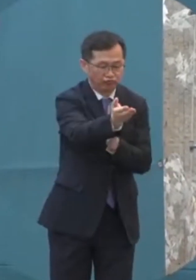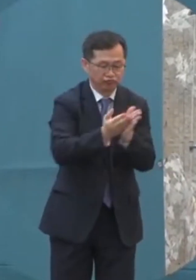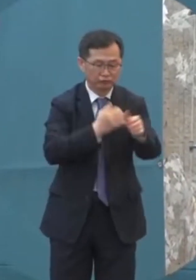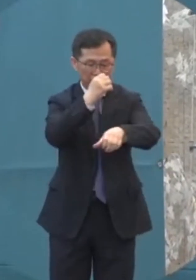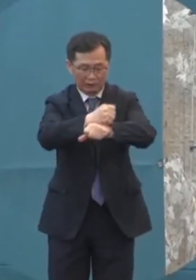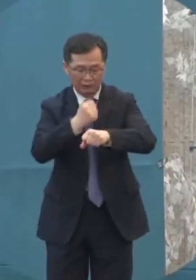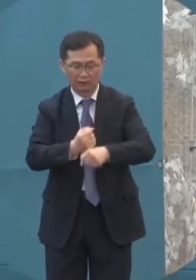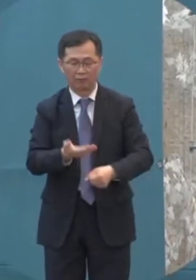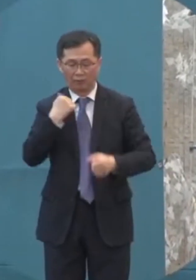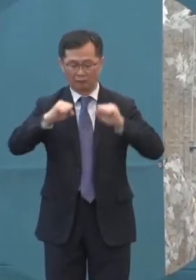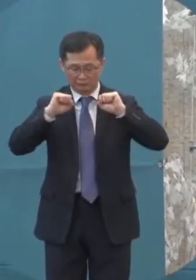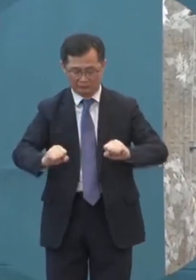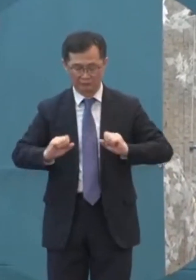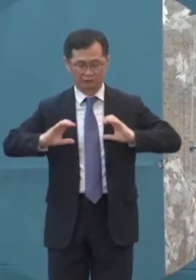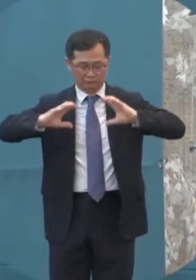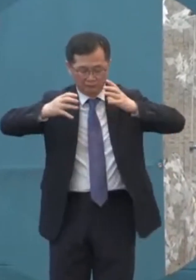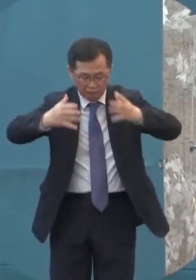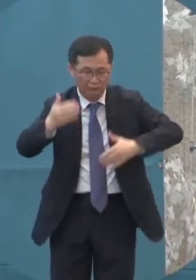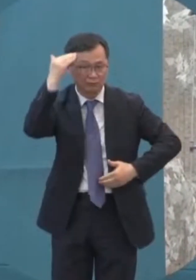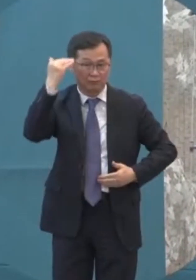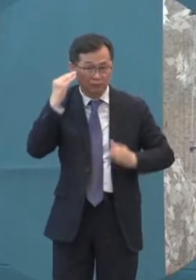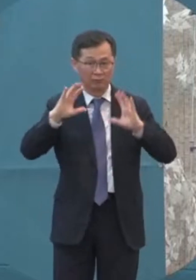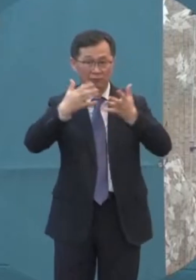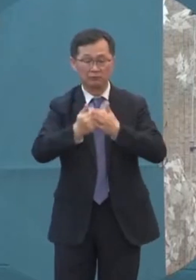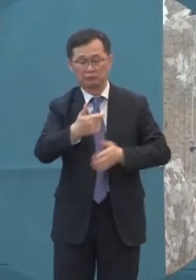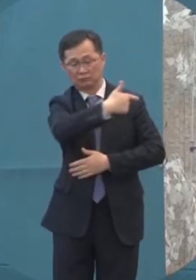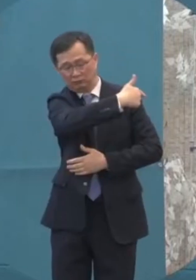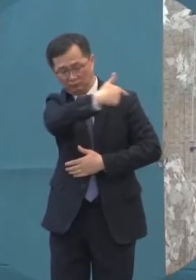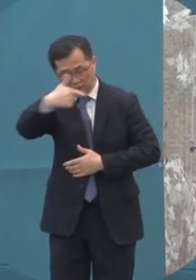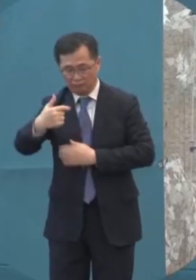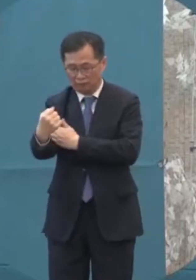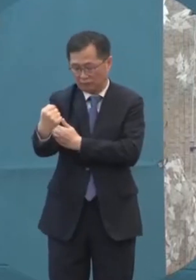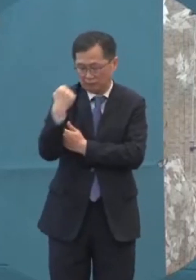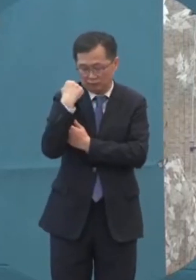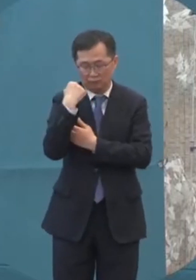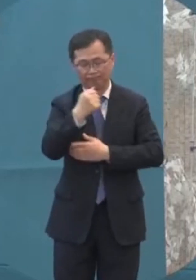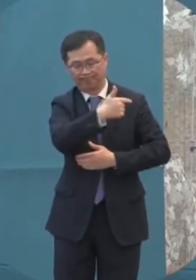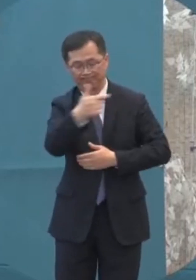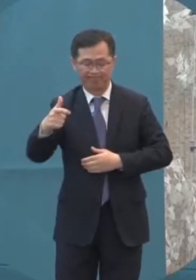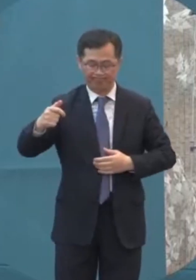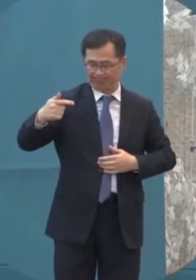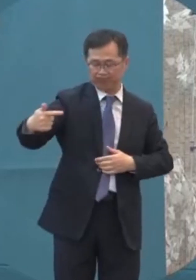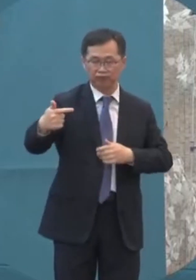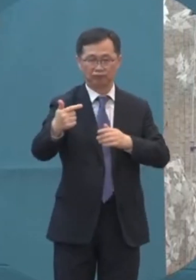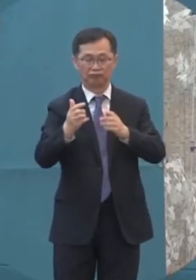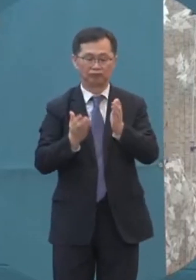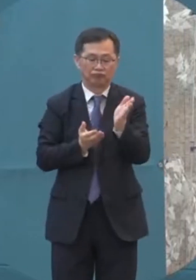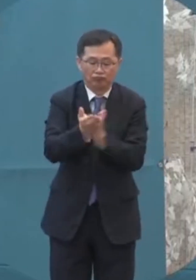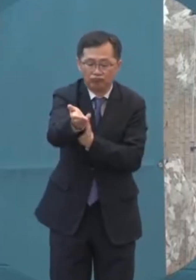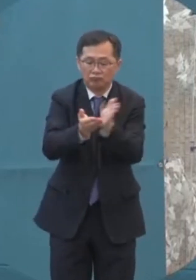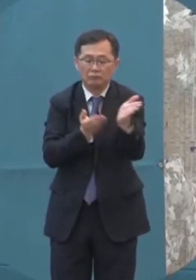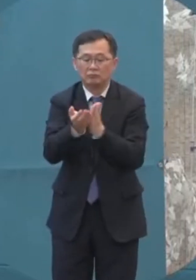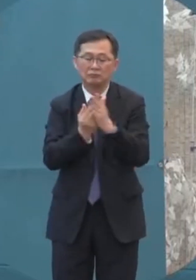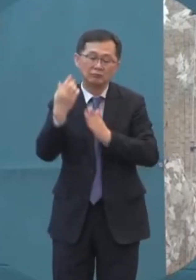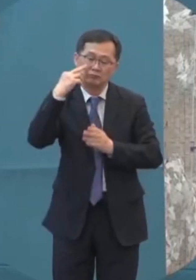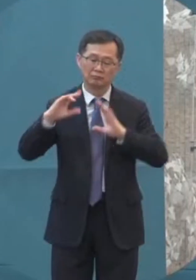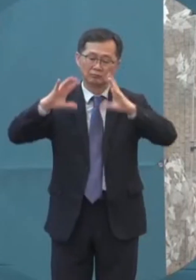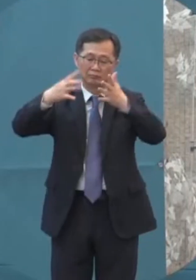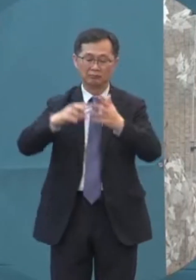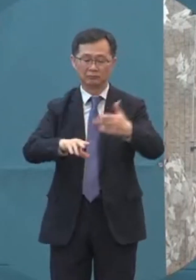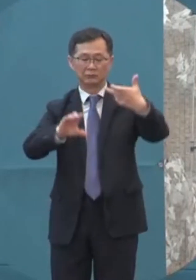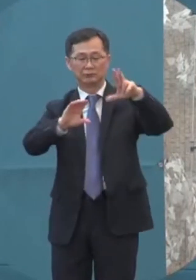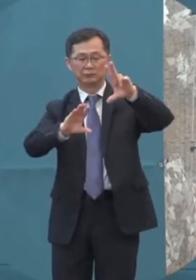나라가 최대의 수출 시장 미국으로부터 관세 25% 인상을